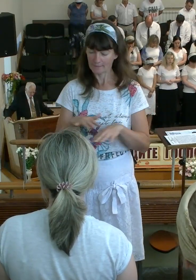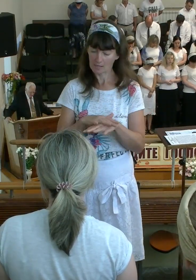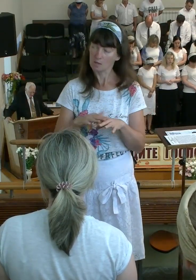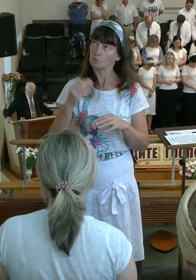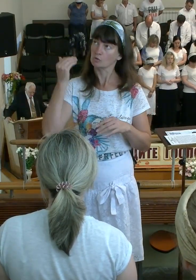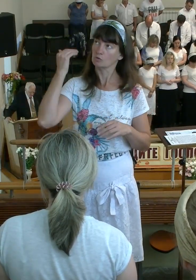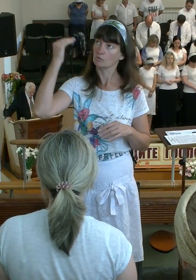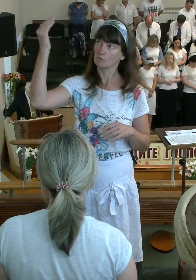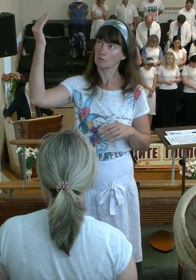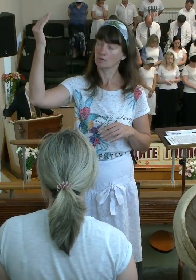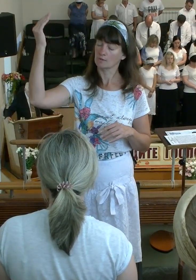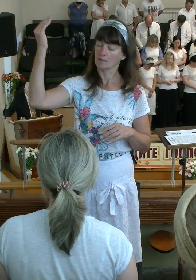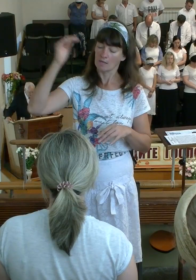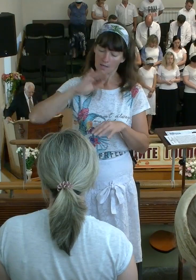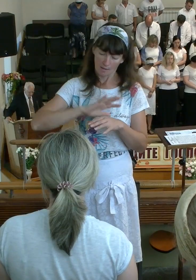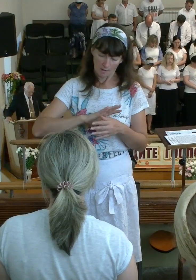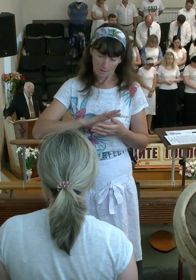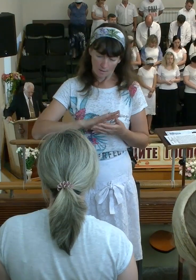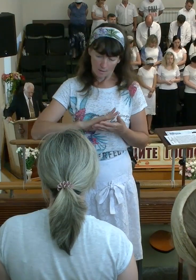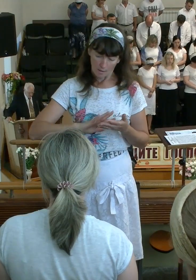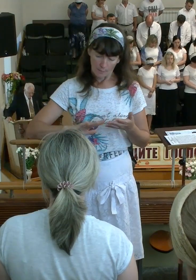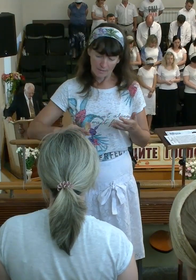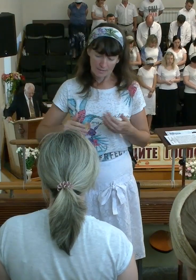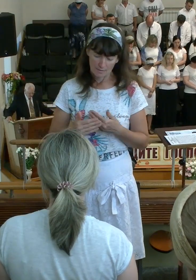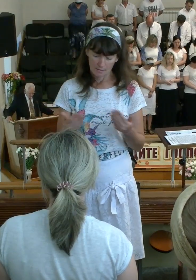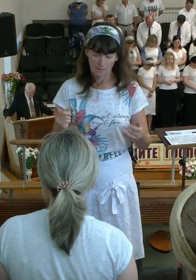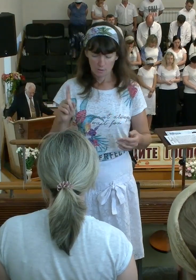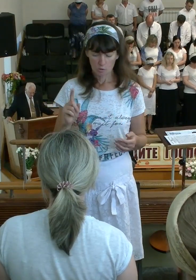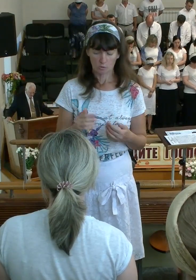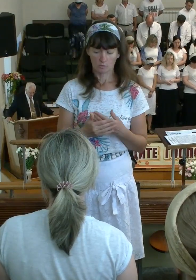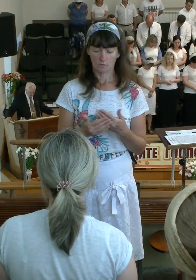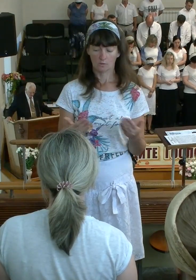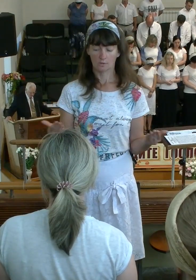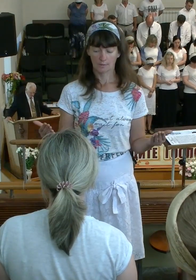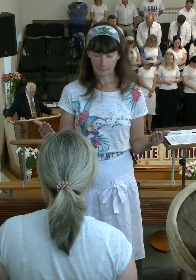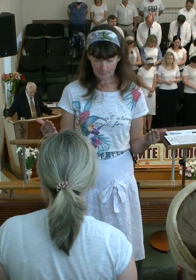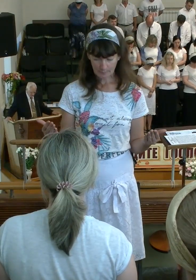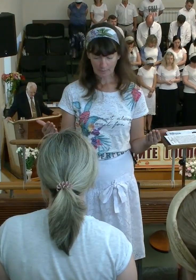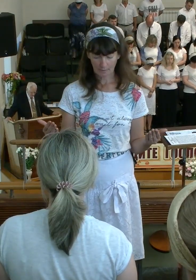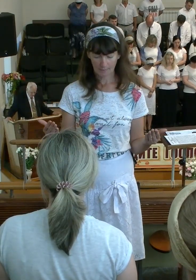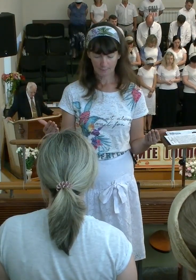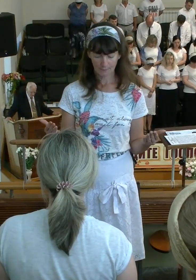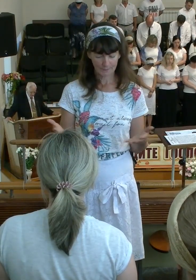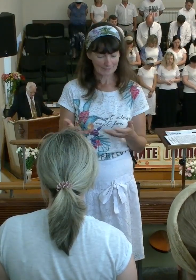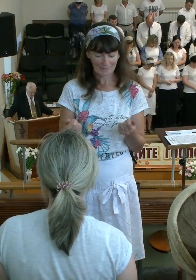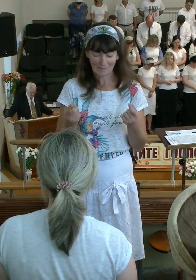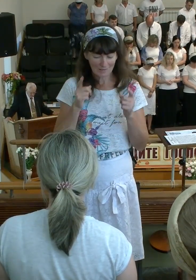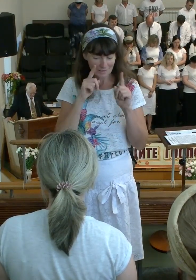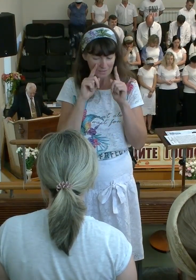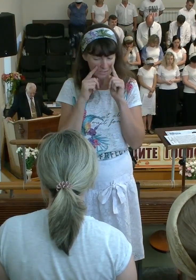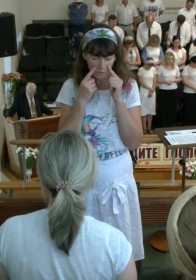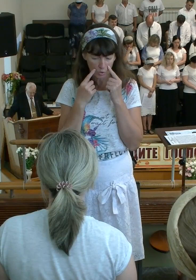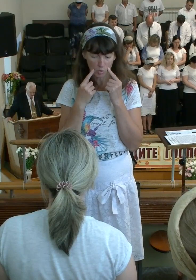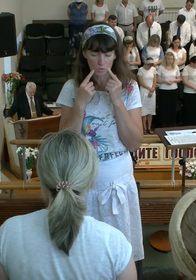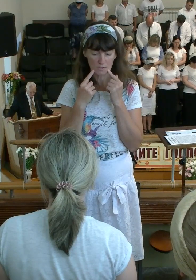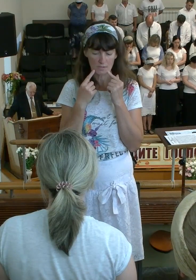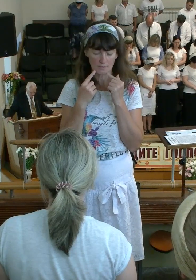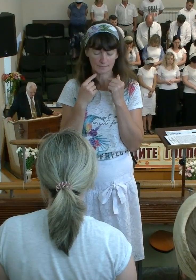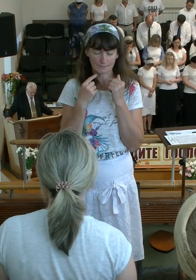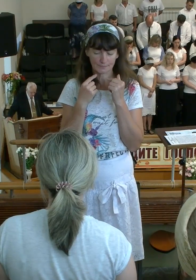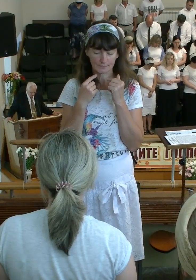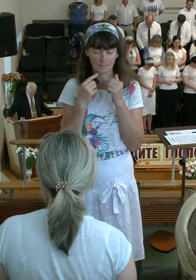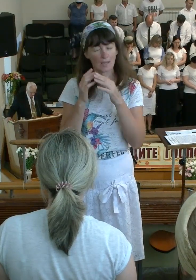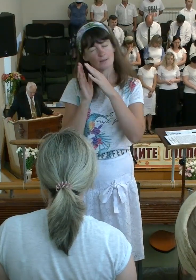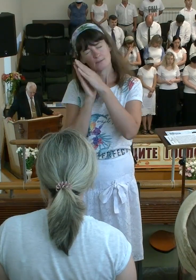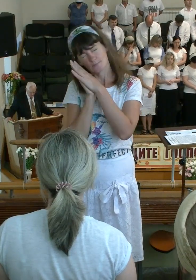Твой. Прости нас, Господи, что мы вместо слез порой так крепко